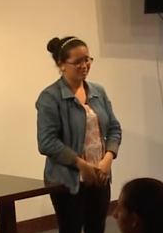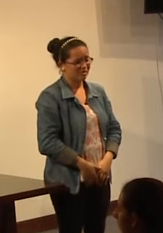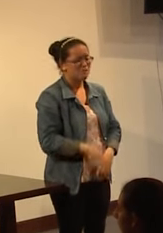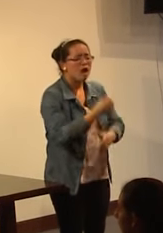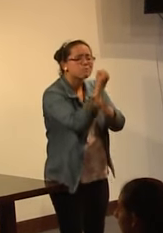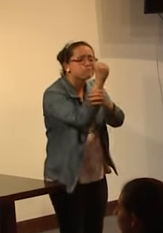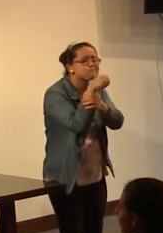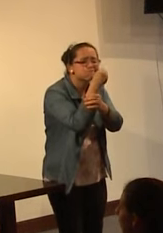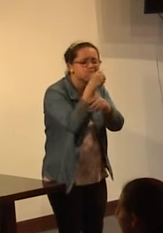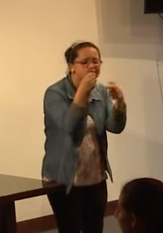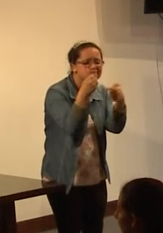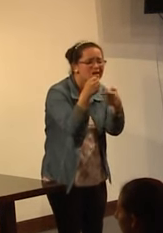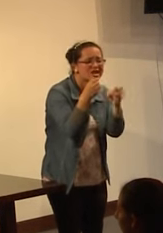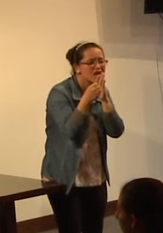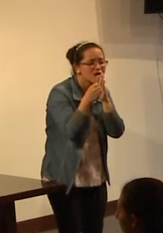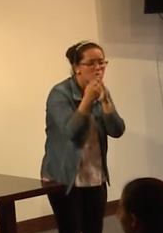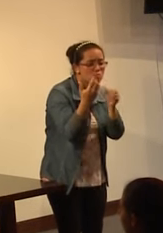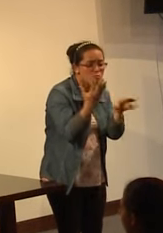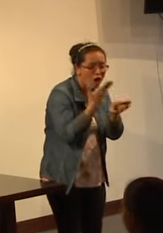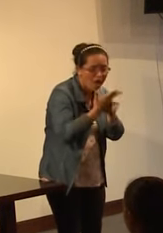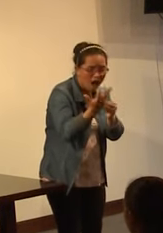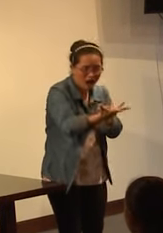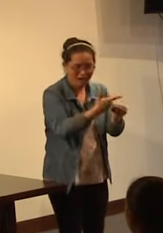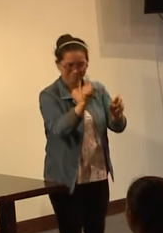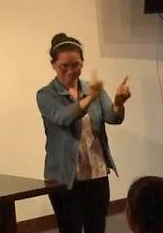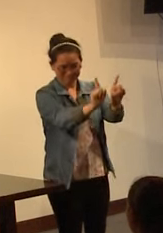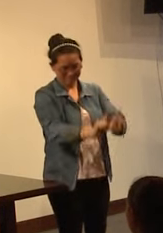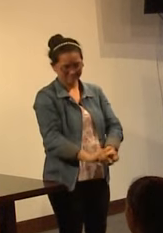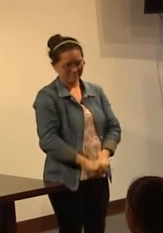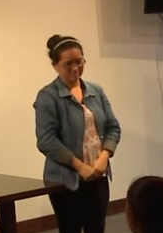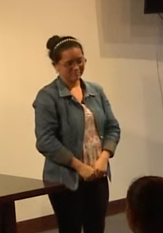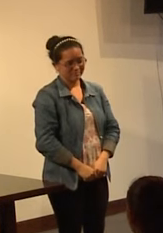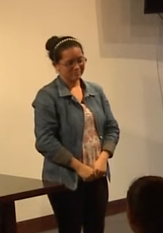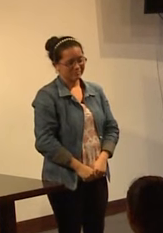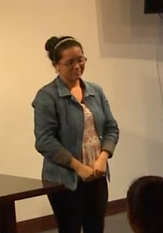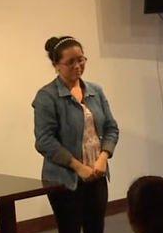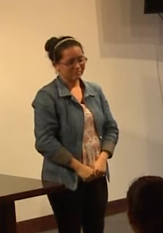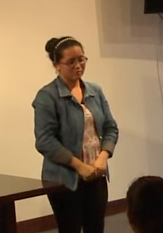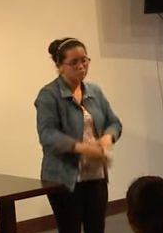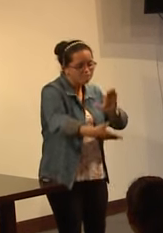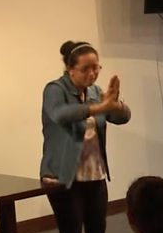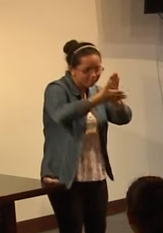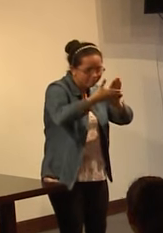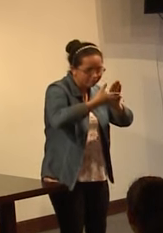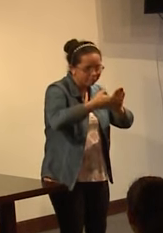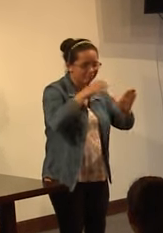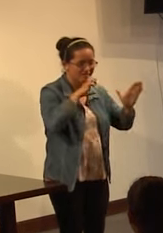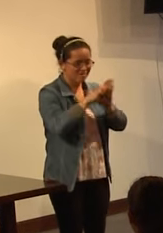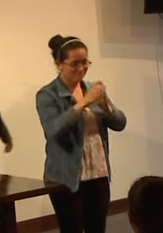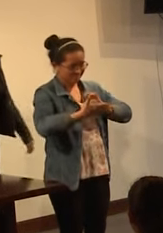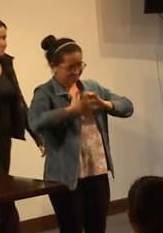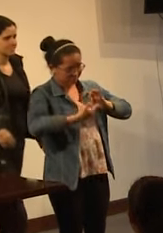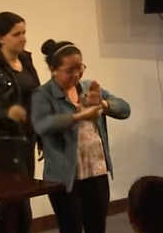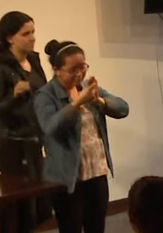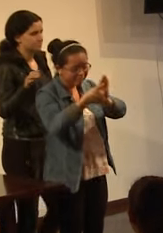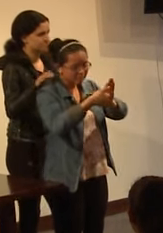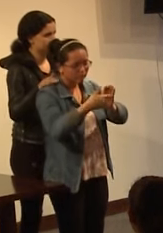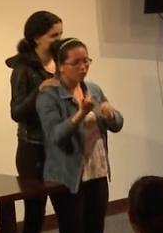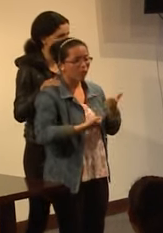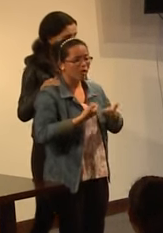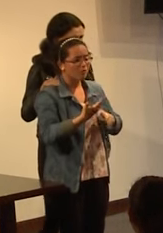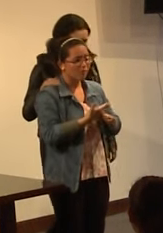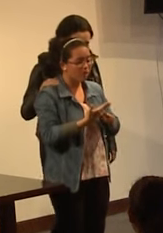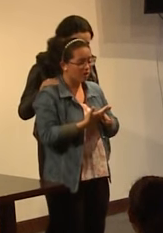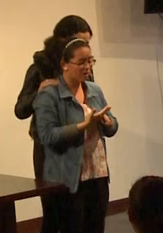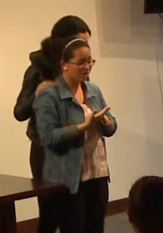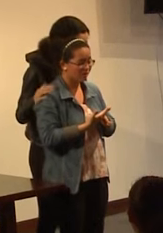motor y todo. Ese no es un problema de artes. O sea, y se los voy a sustentar con un ejemplo personal, porque no, no es un problema. ¿Ustedes